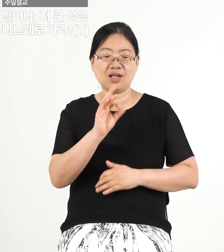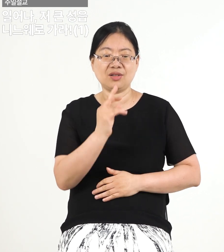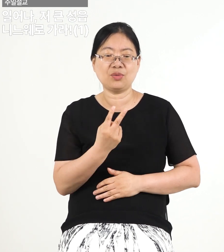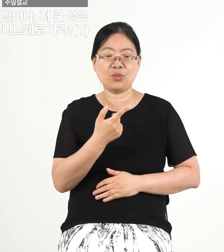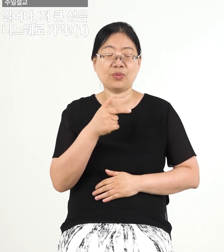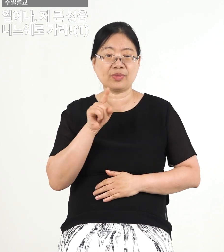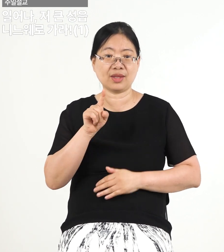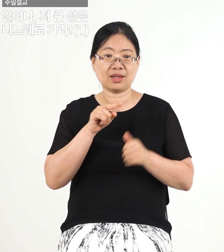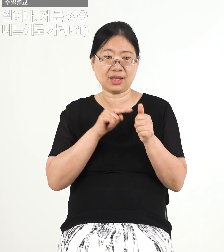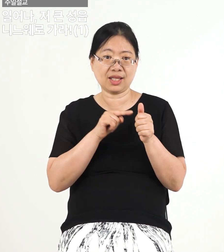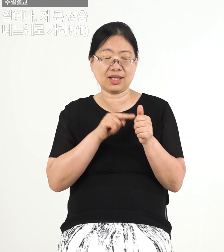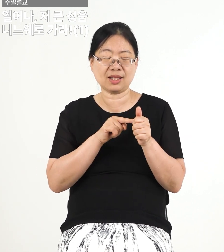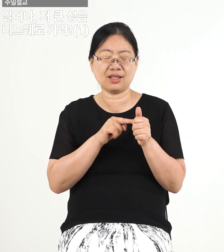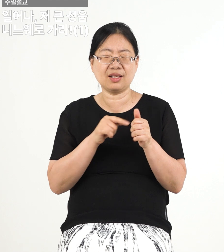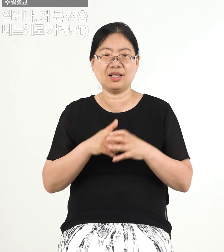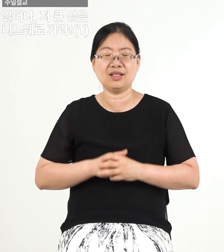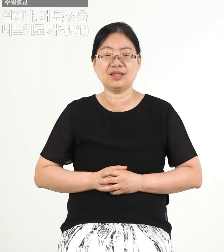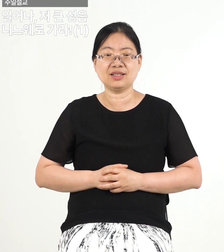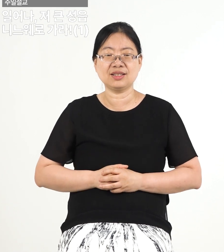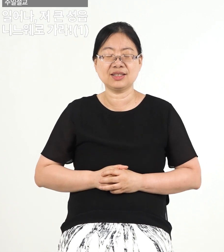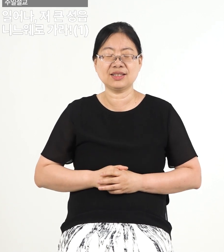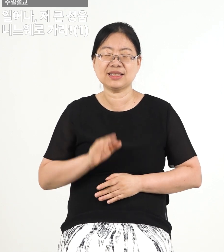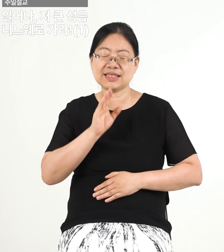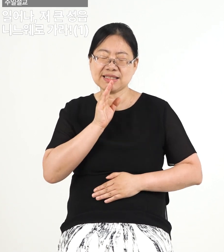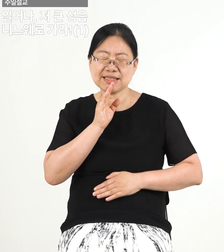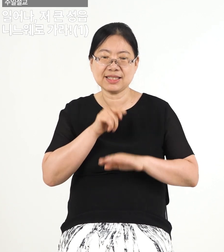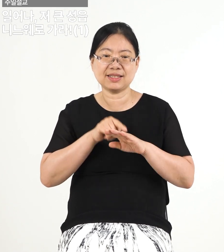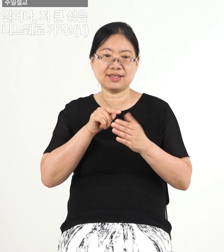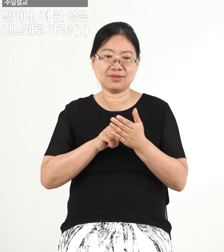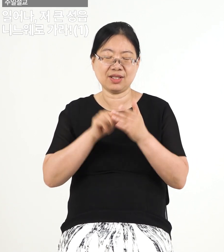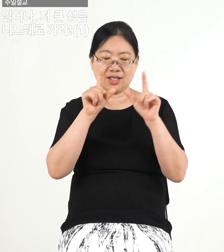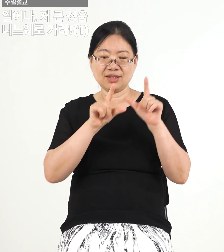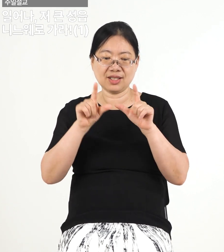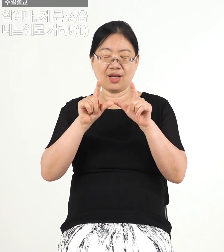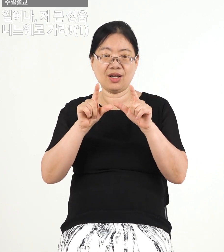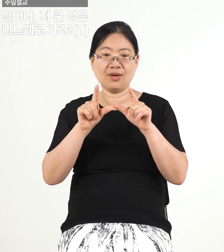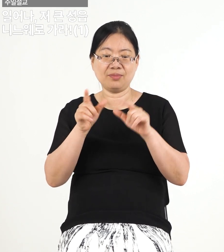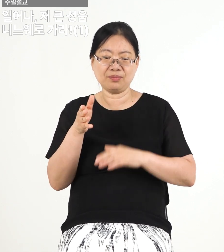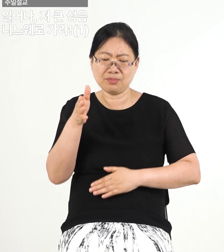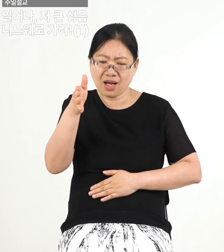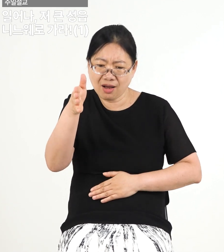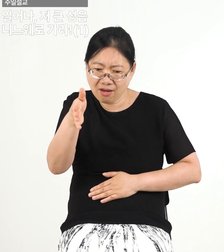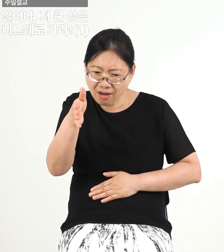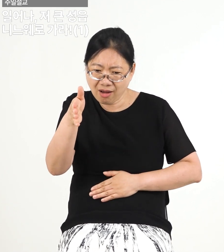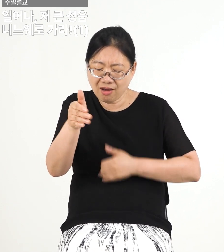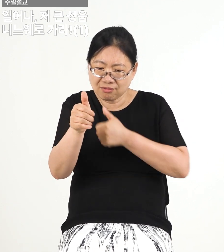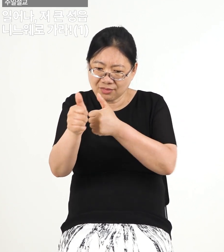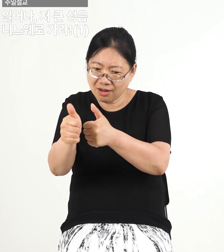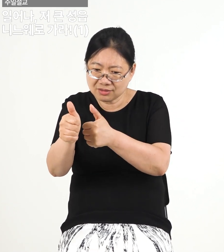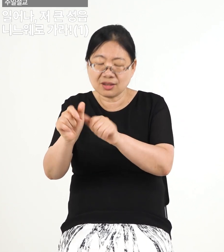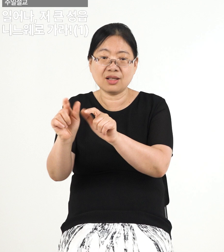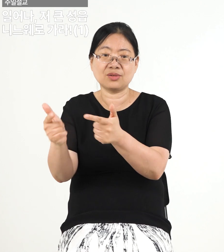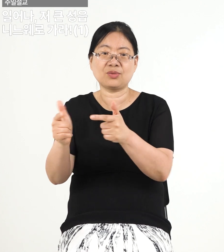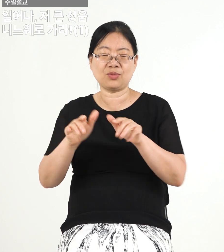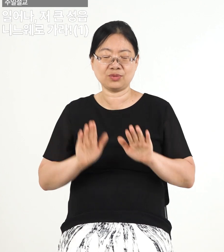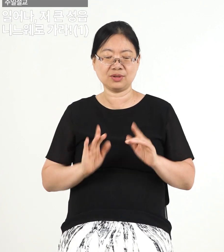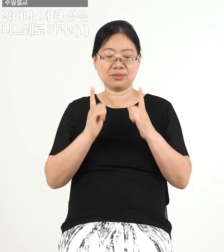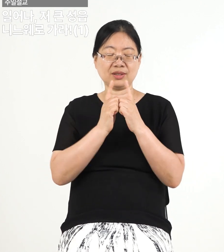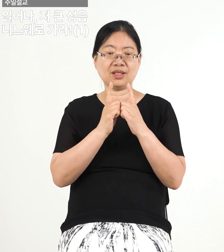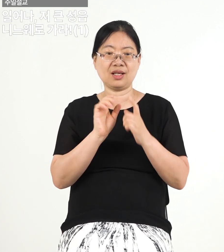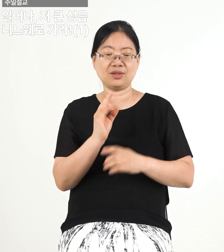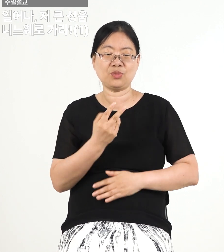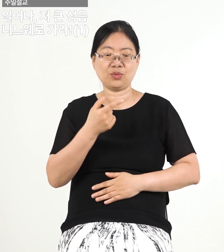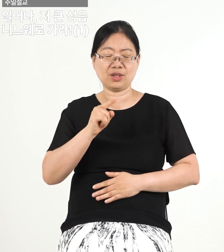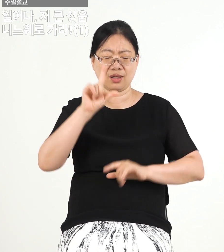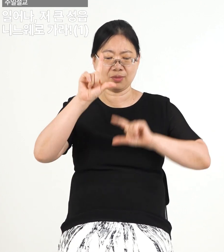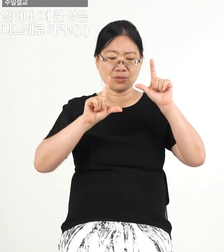요나는 그 진심의 삶의 방향으로 가기보다는 오늘 우리가 만날 요나의